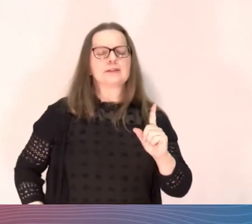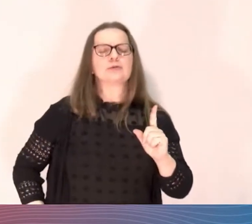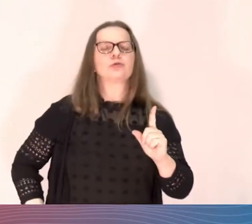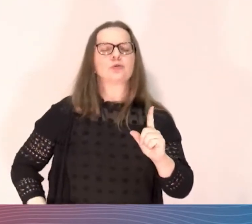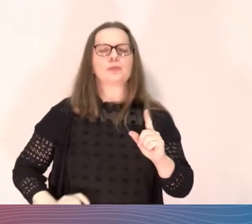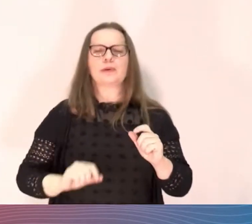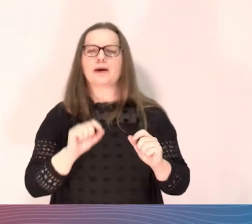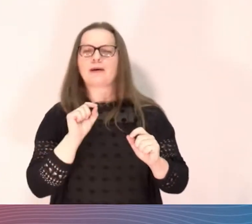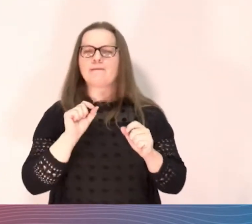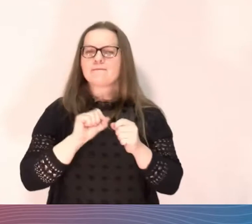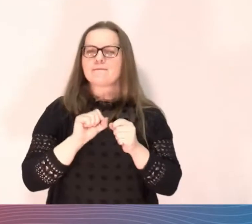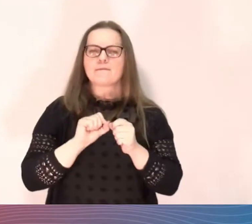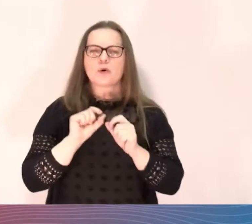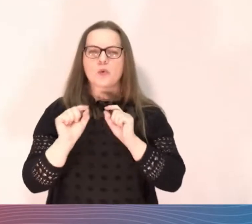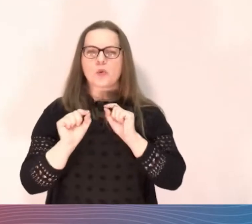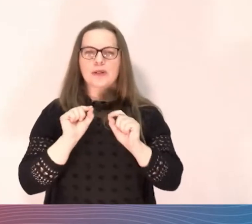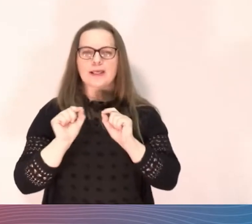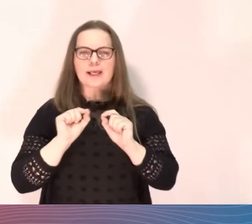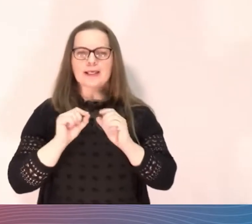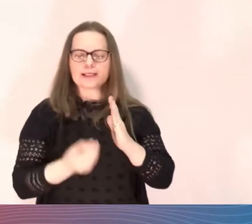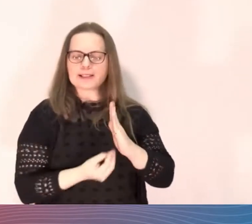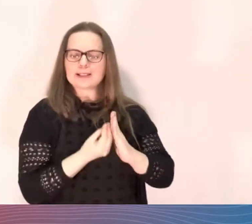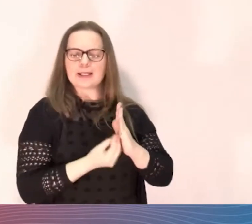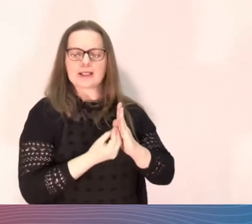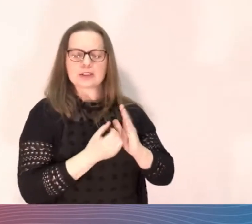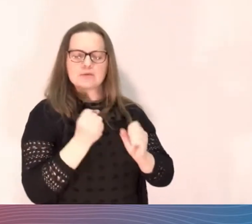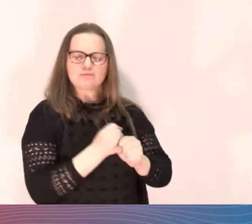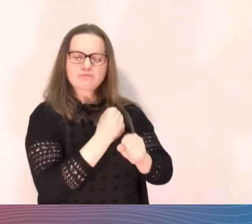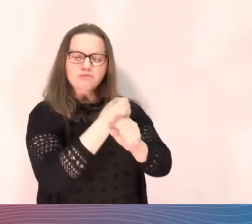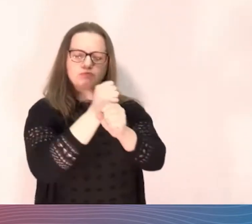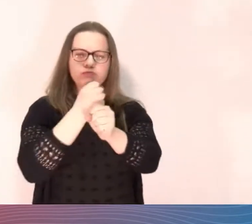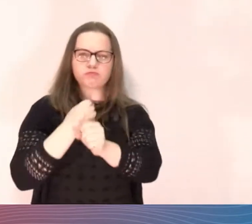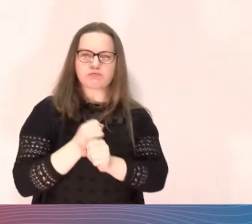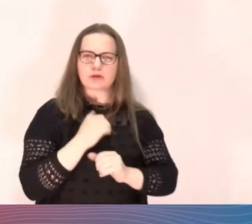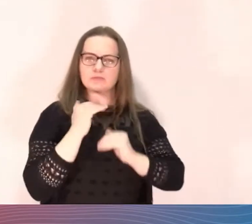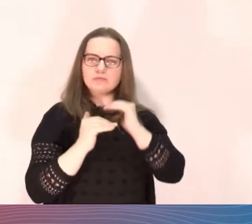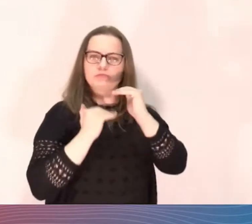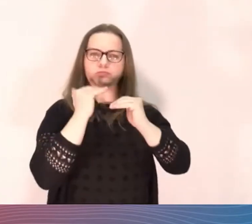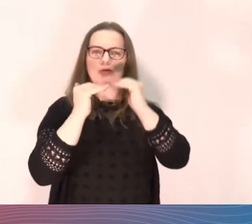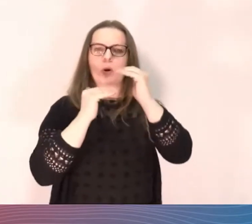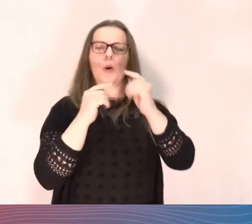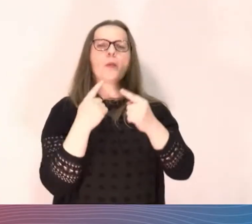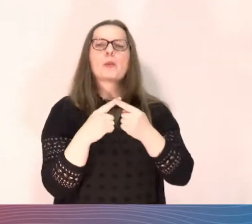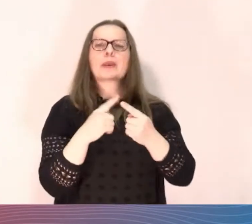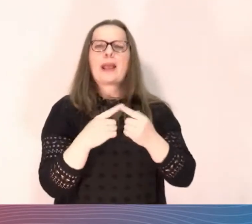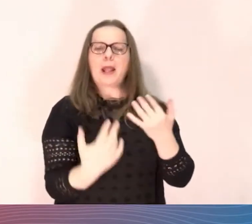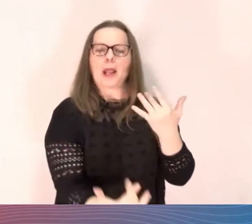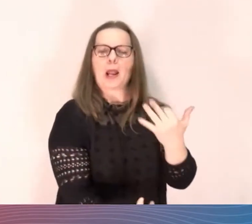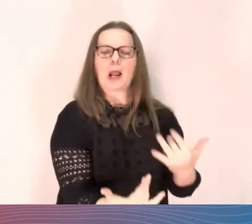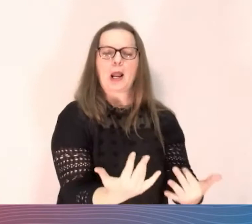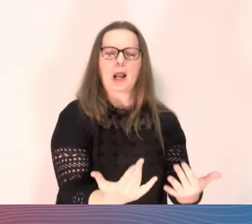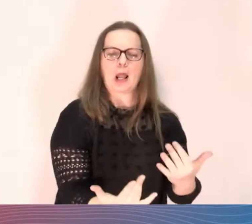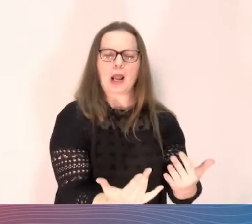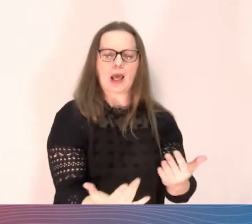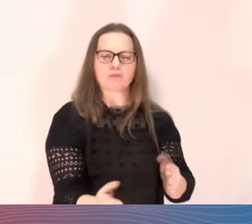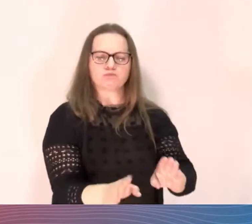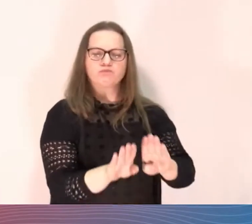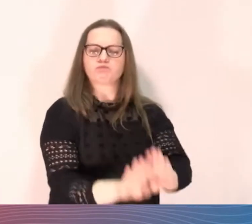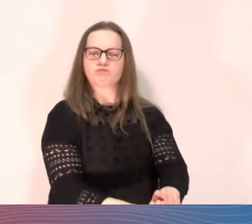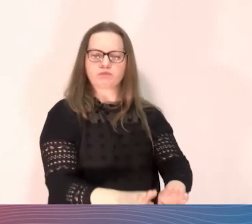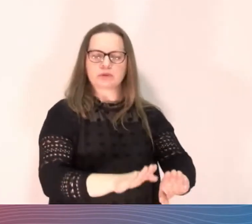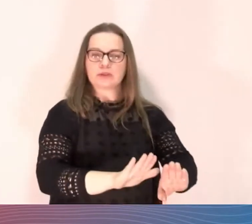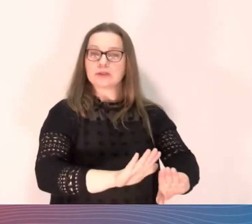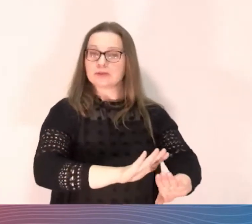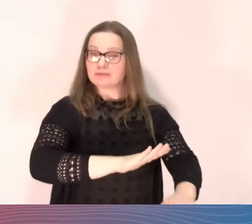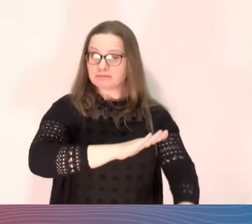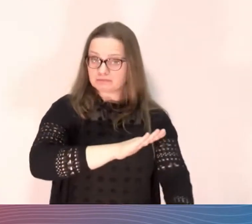igreja, para edificar a igreja, para que as portas do Hades não prevaleçam contra ela,